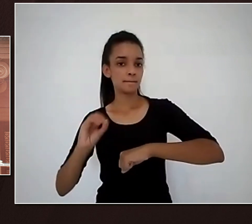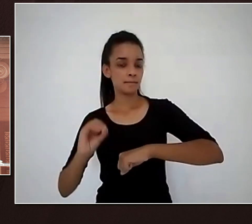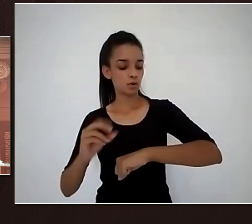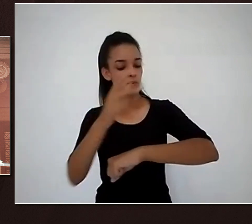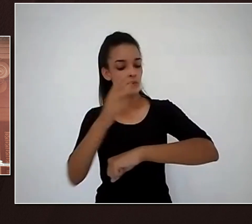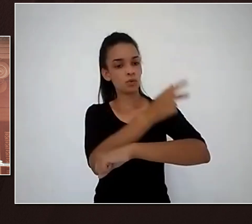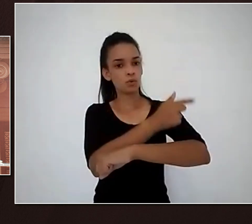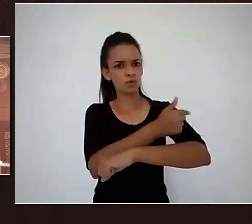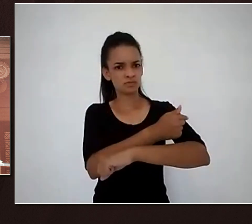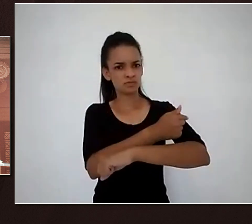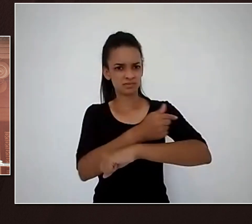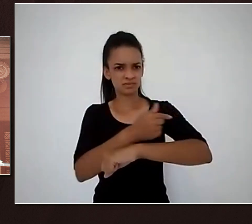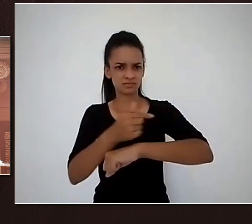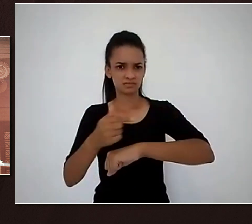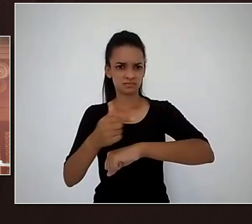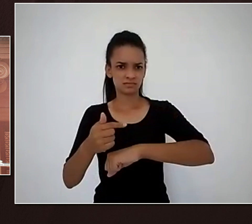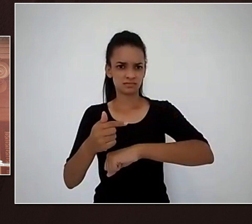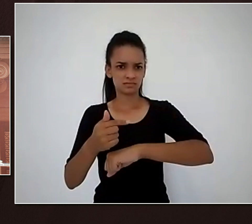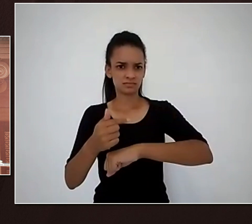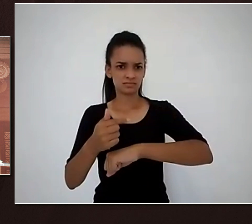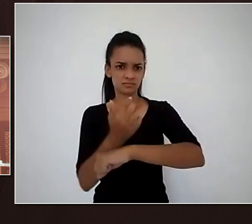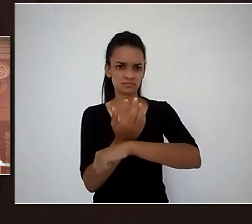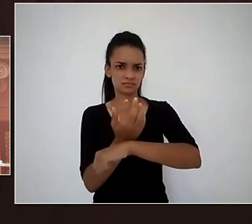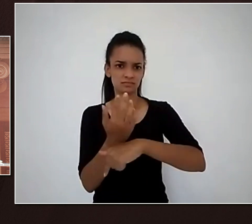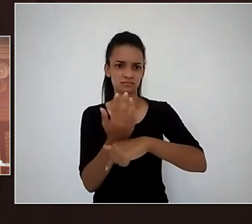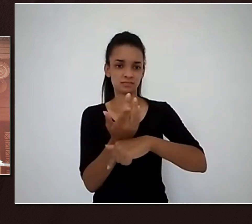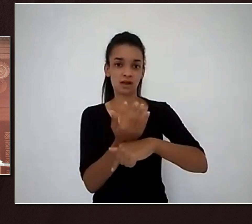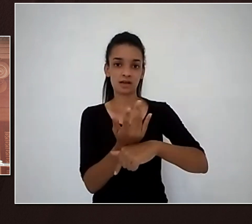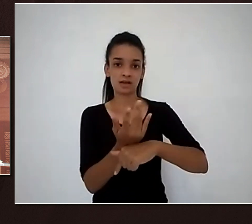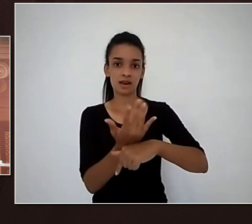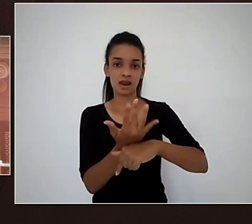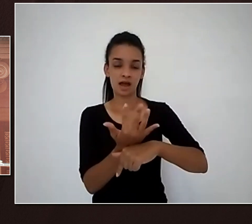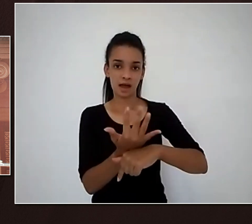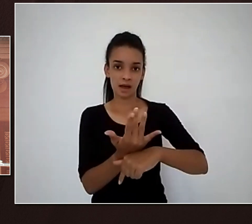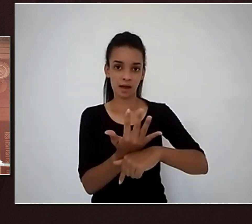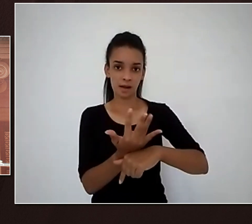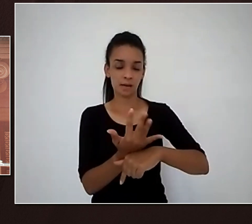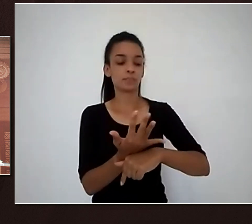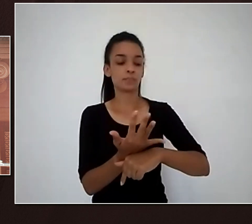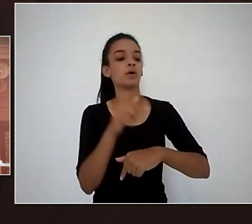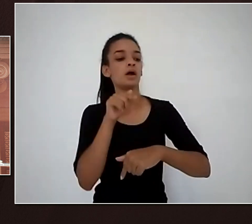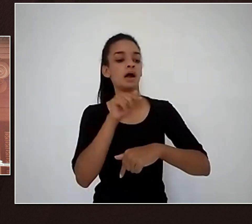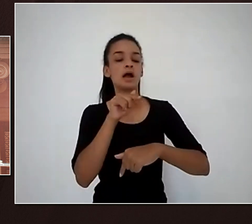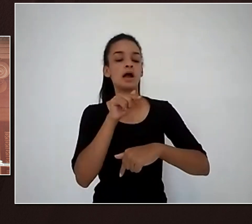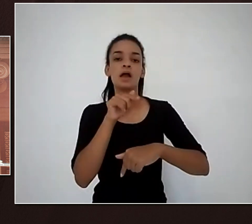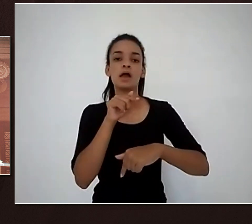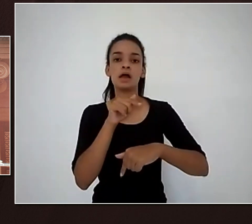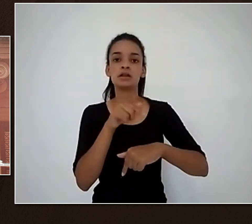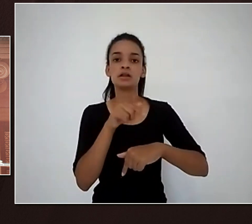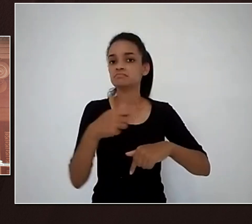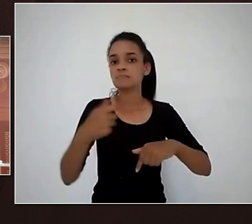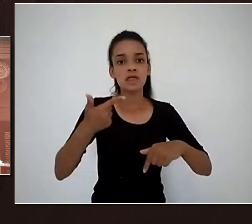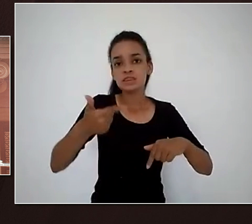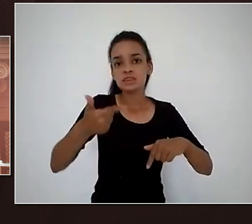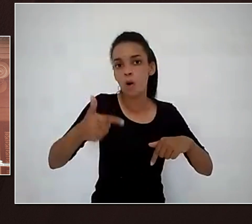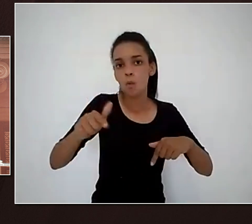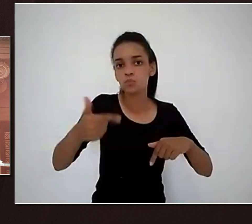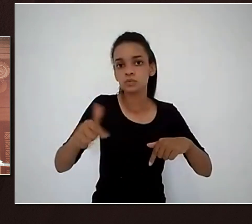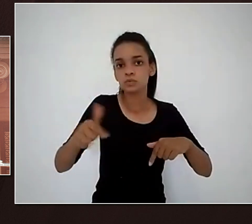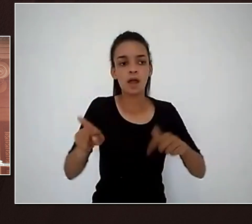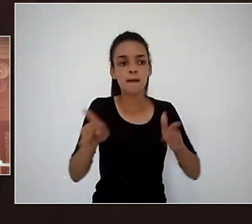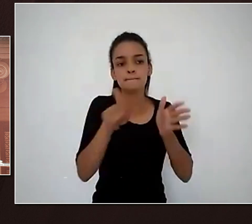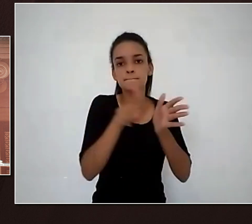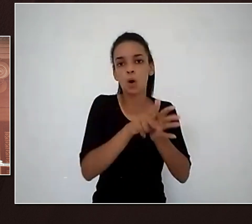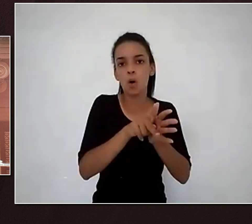o azeite, que é o Espírito. Então, não pense que você tem algum brilho próprio, ou a igreja tem algum